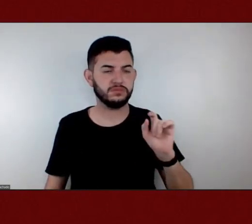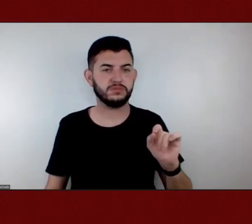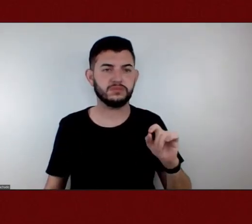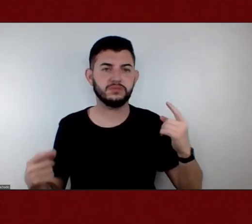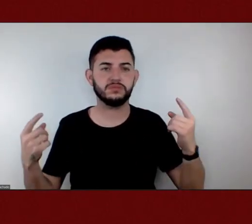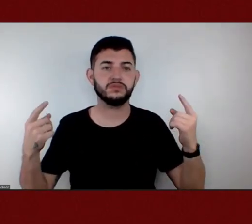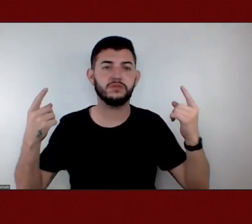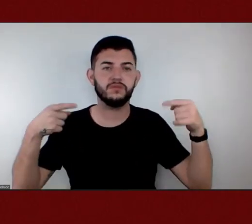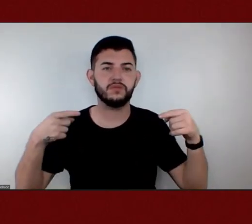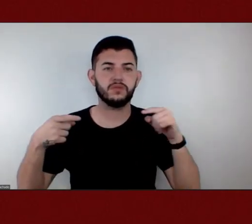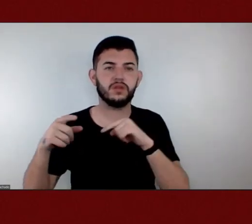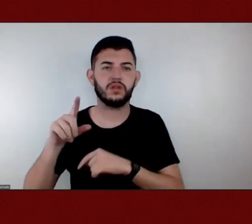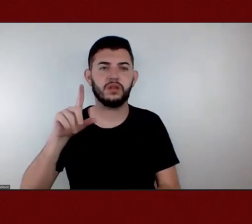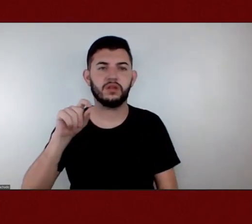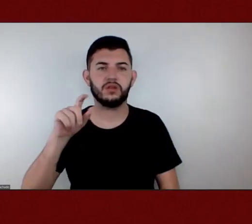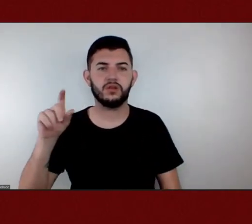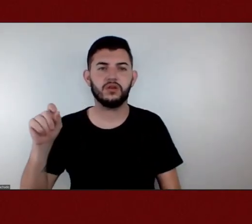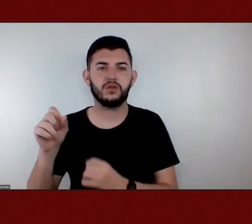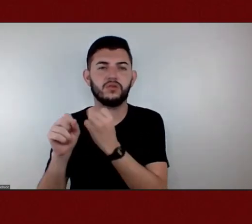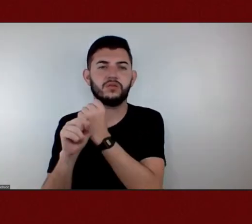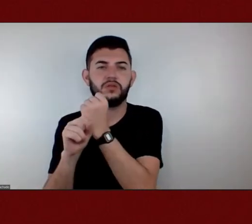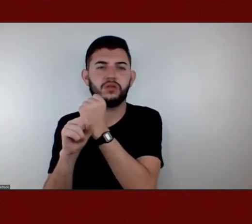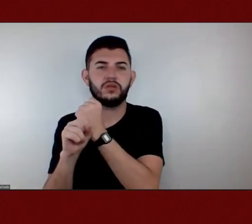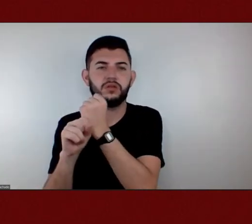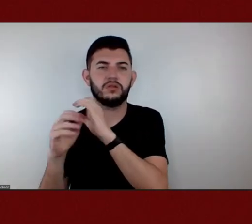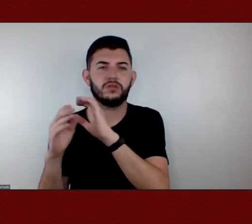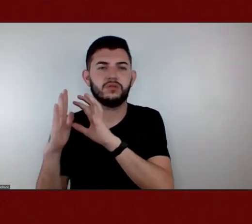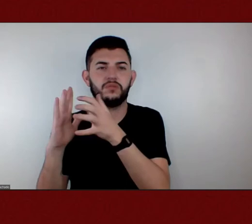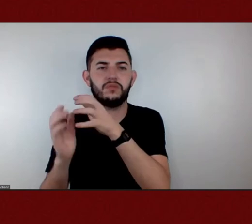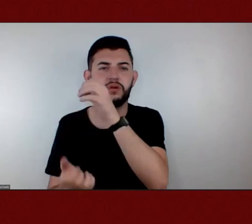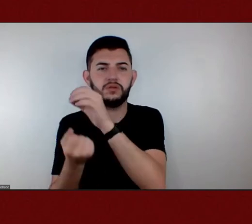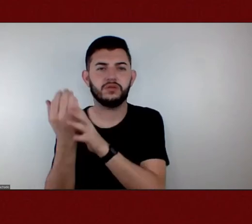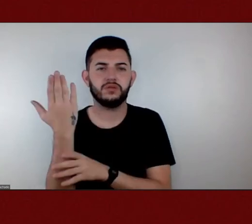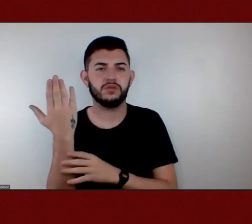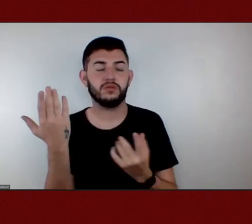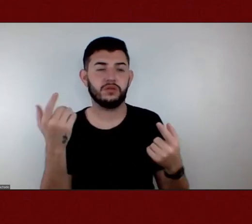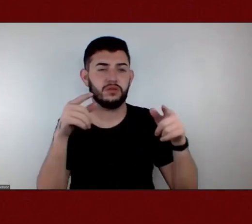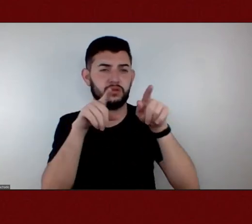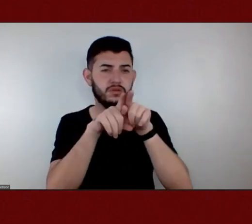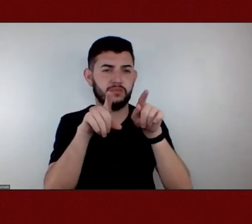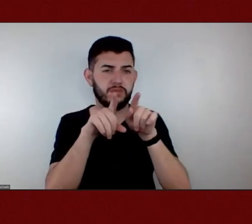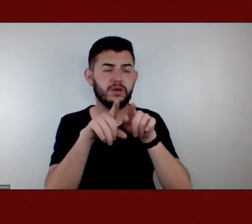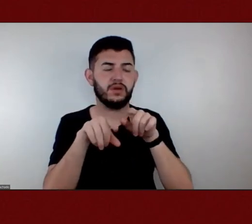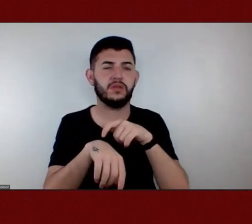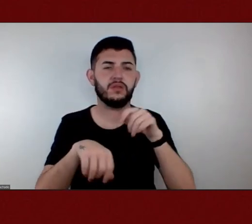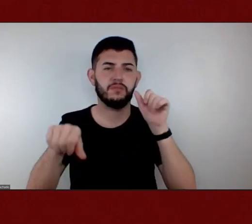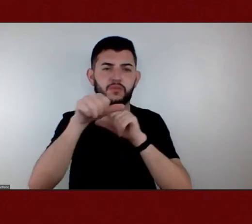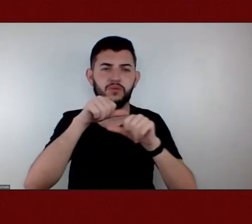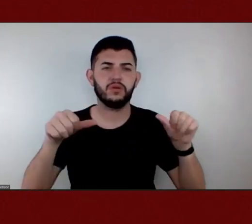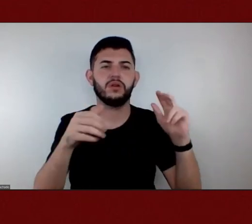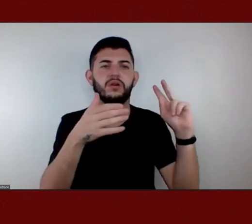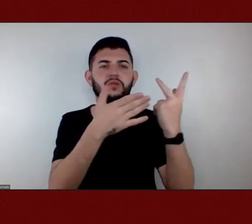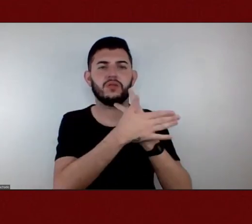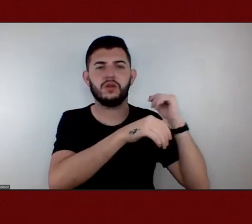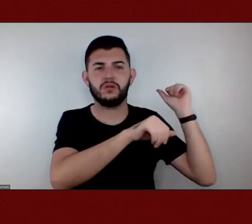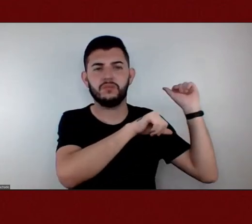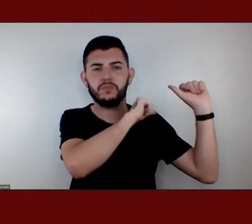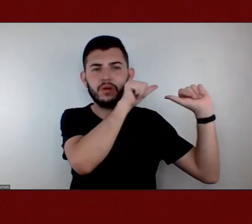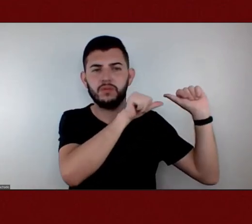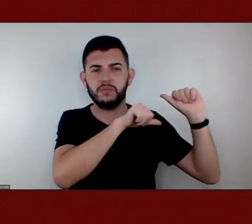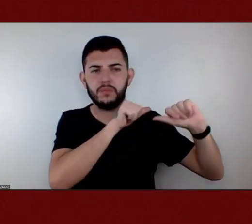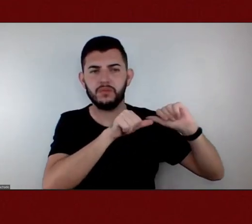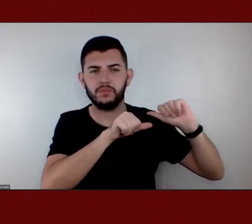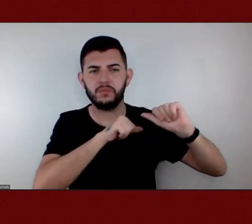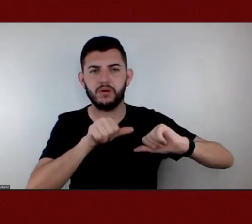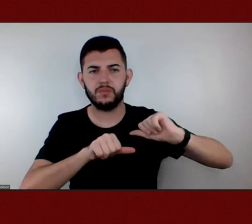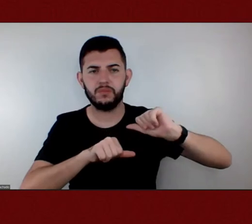as mudanças que ocorreram, é fundamental nesse momento saber